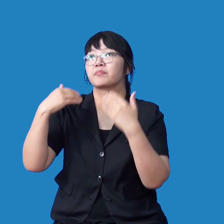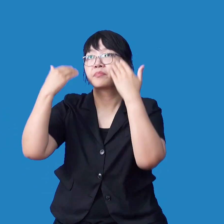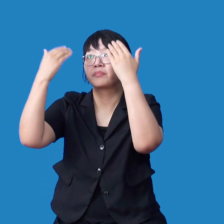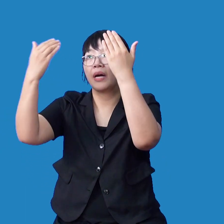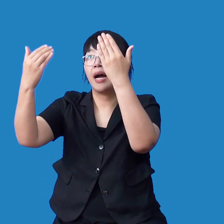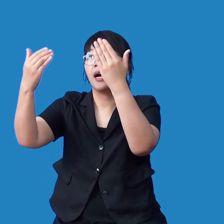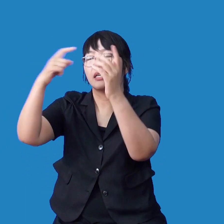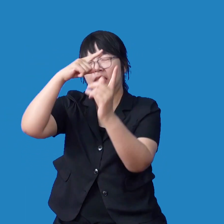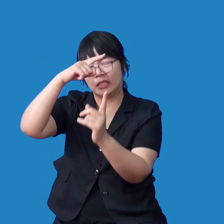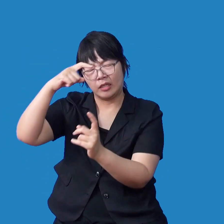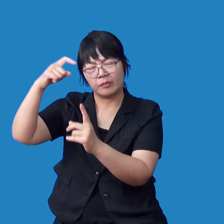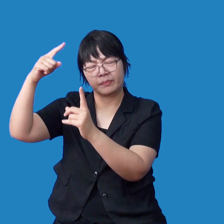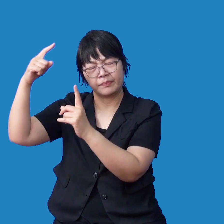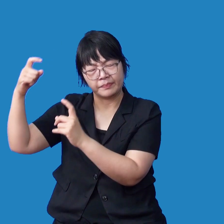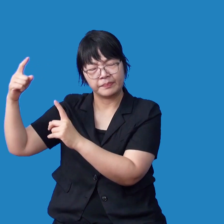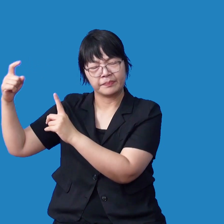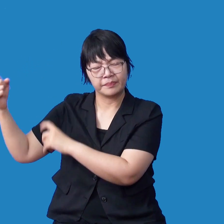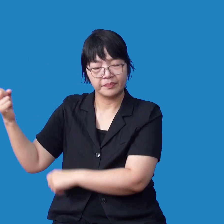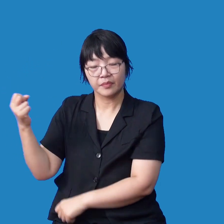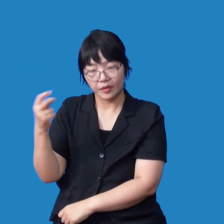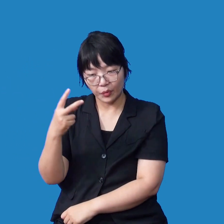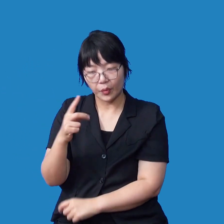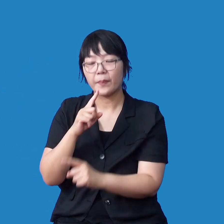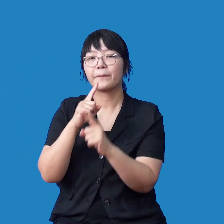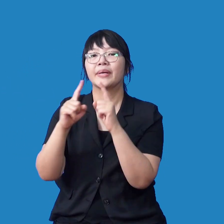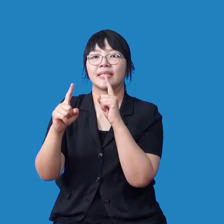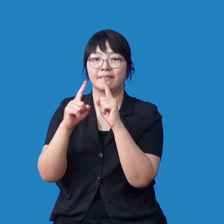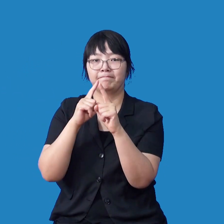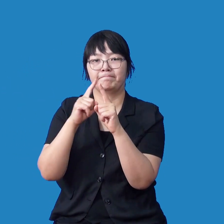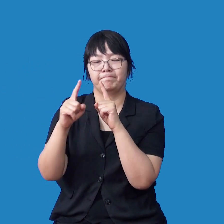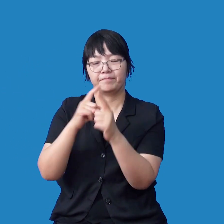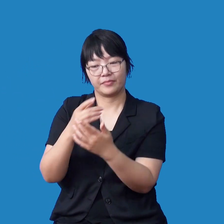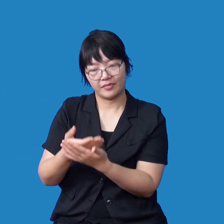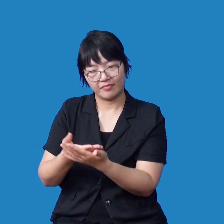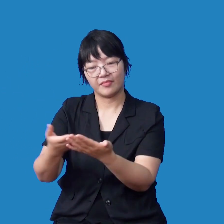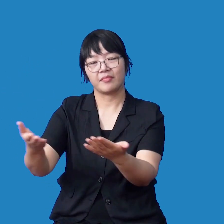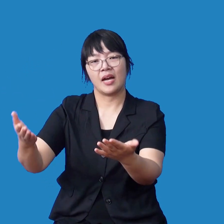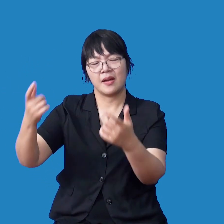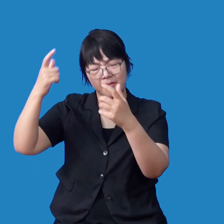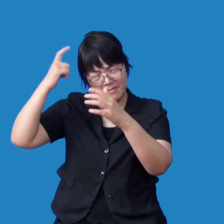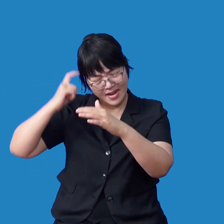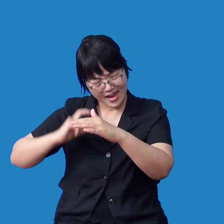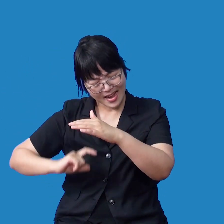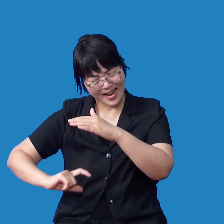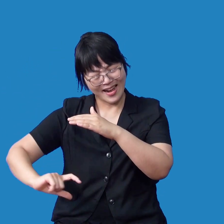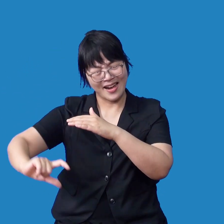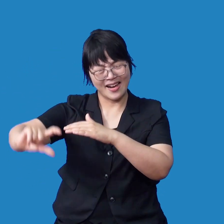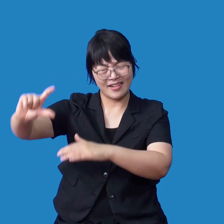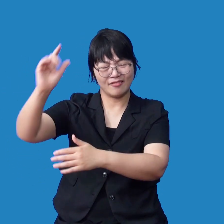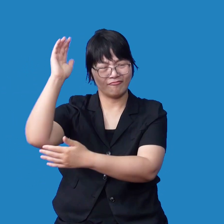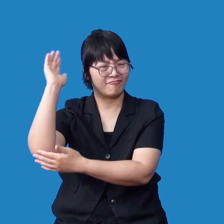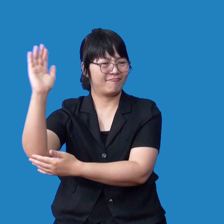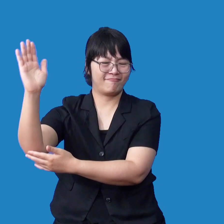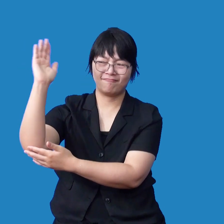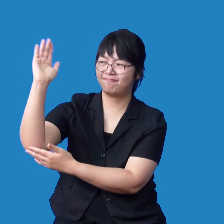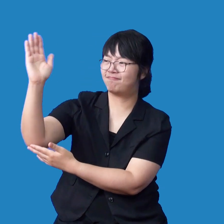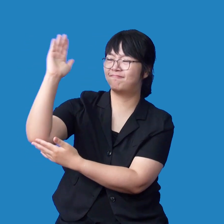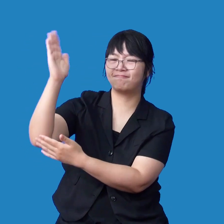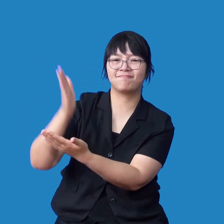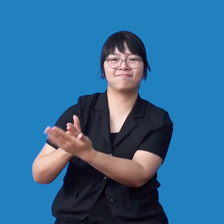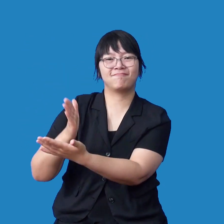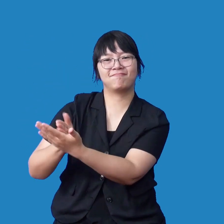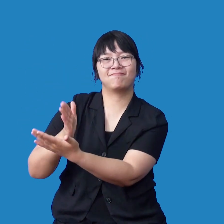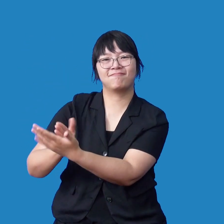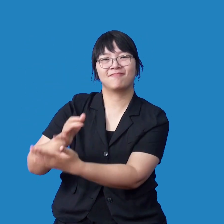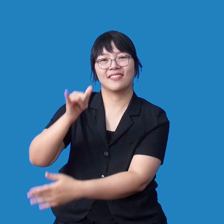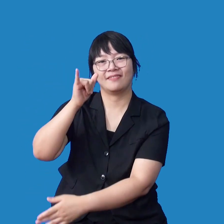말씀을 나누되 초대교회는 때로 오늘 본문의 말씀처럼 밤이 새도록 말씀을 나누었어요. 사랑하는 여러분,